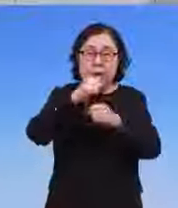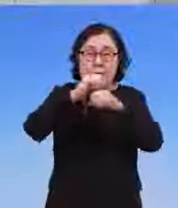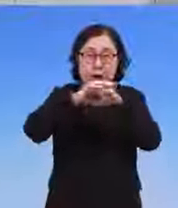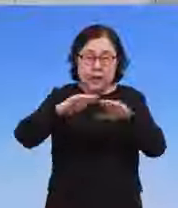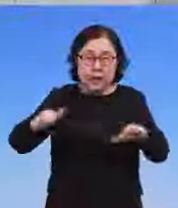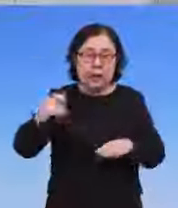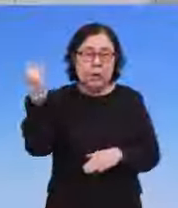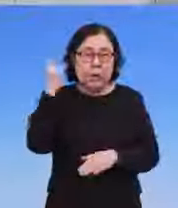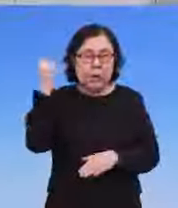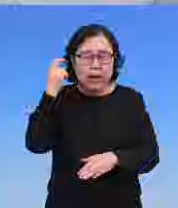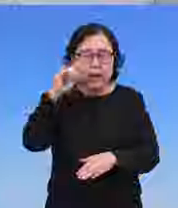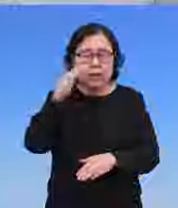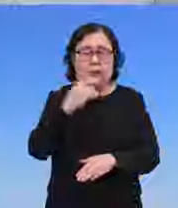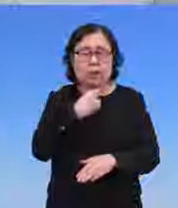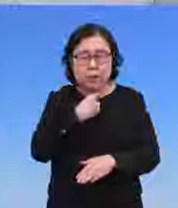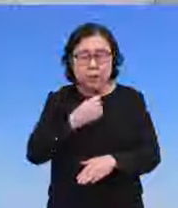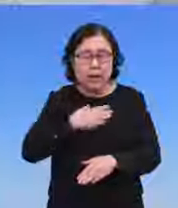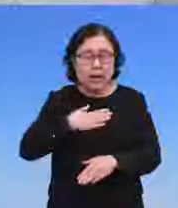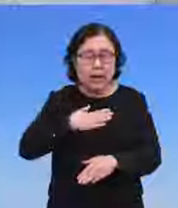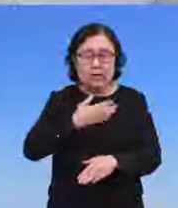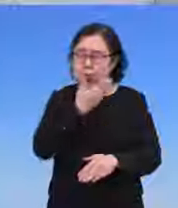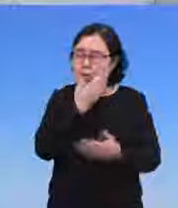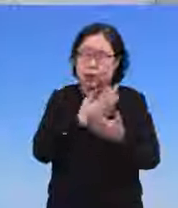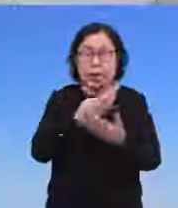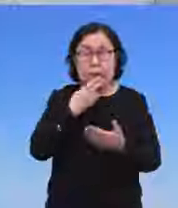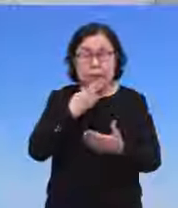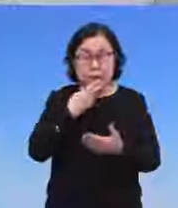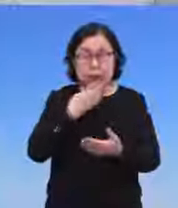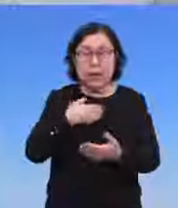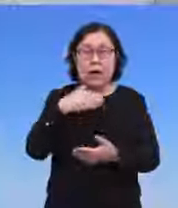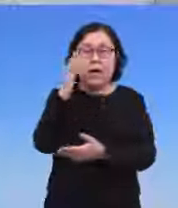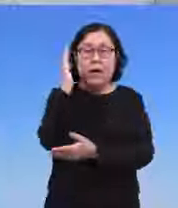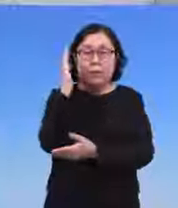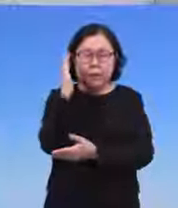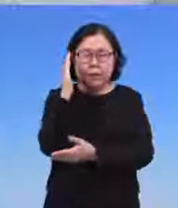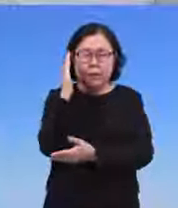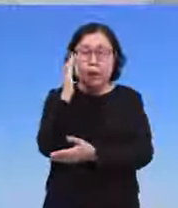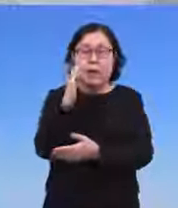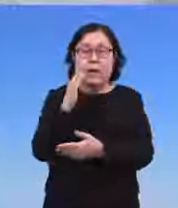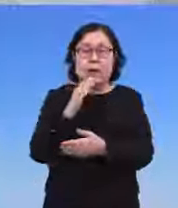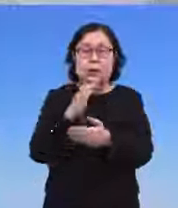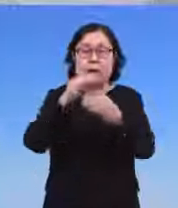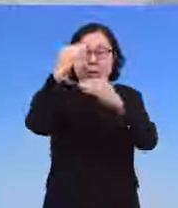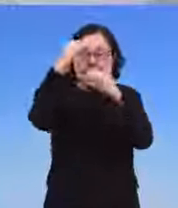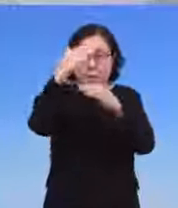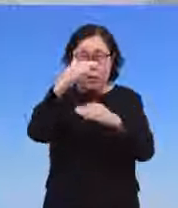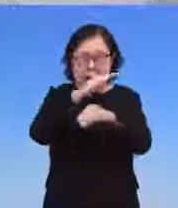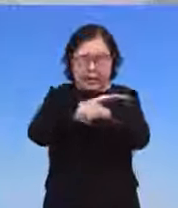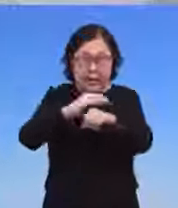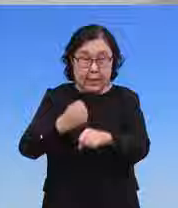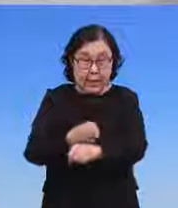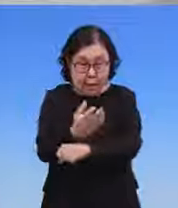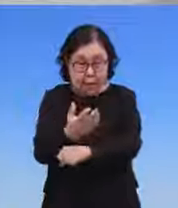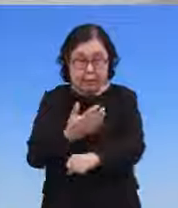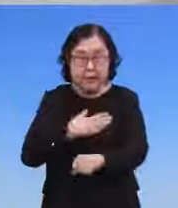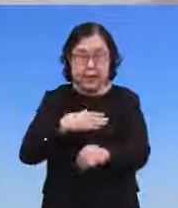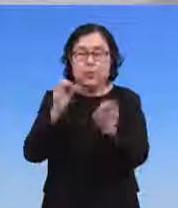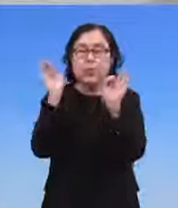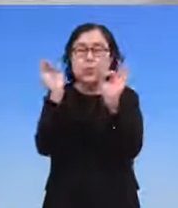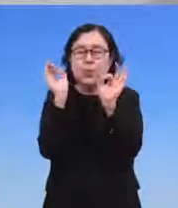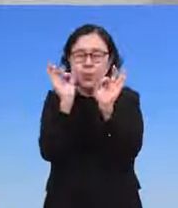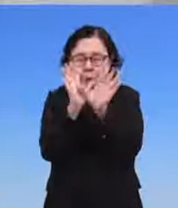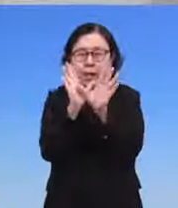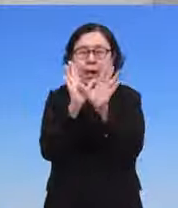되기 원합니다. 제가 중요한 것이 아니고 메시지가 잘 전해지면 진짜 저는 소리 없이 사라지기를